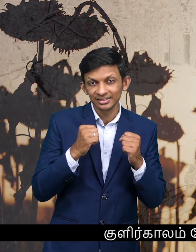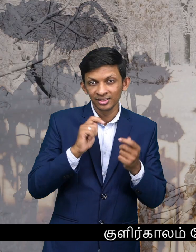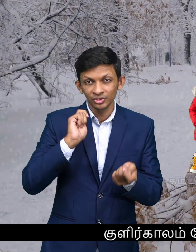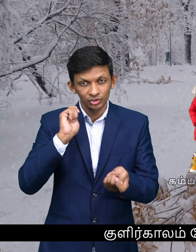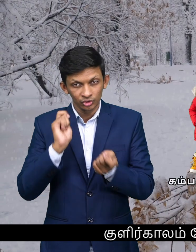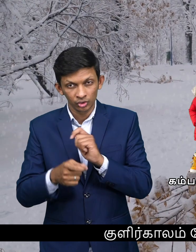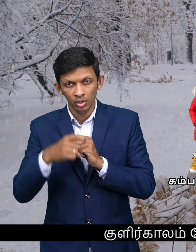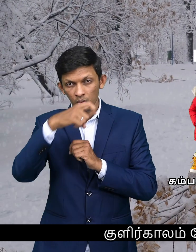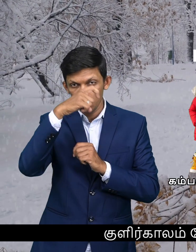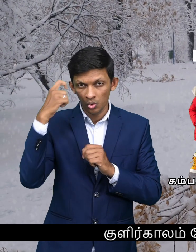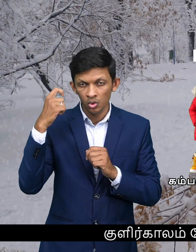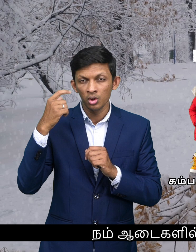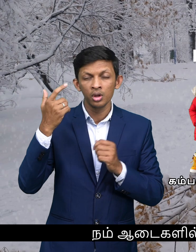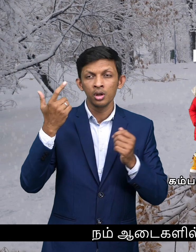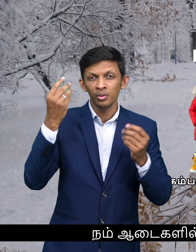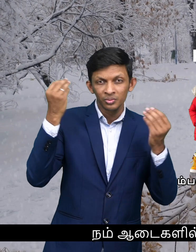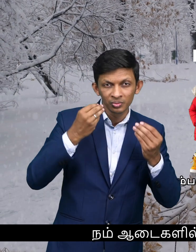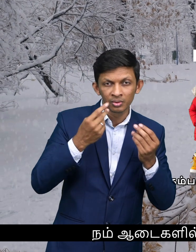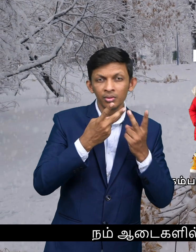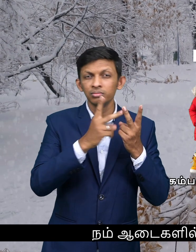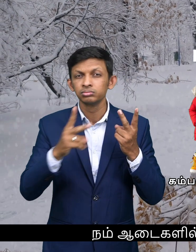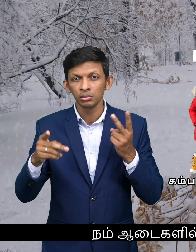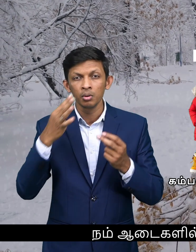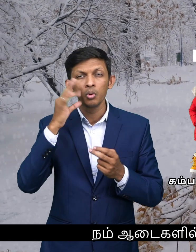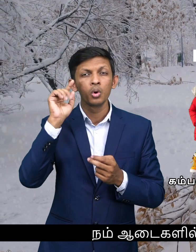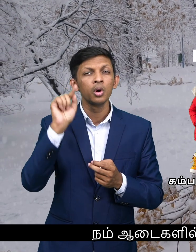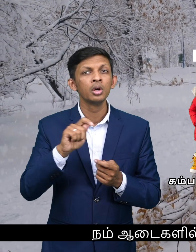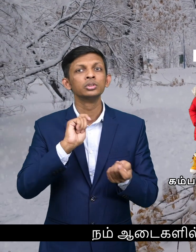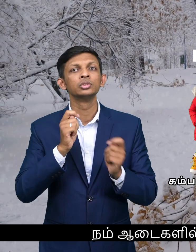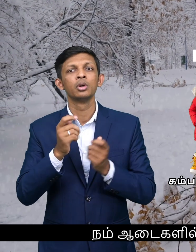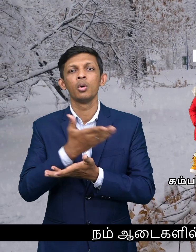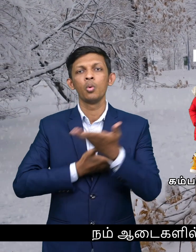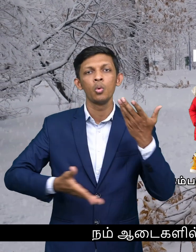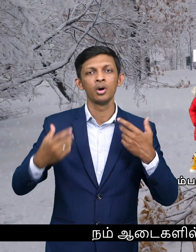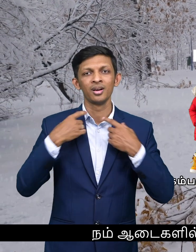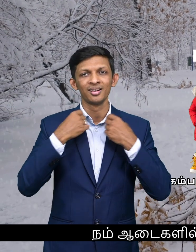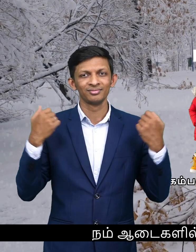குளிர்காலம் கோடை காலமாக மாறும்போது நாம் ஆடைகளில் மாற்றங்களை காண்கிறோம்.